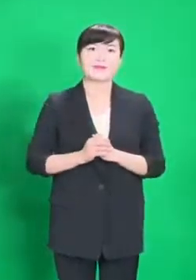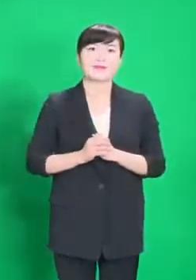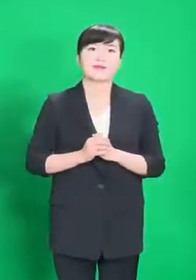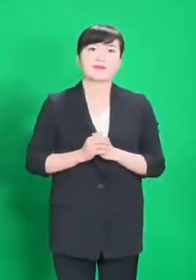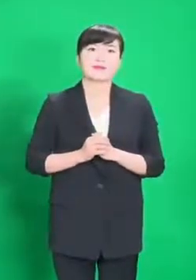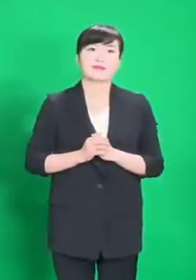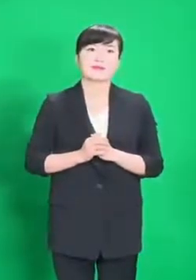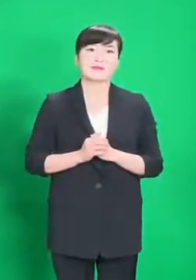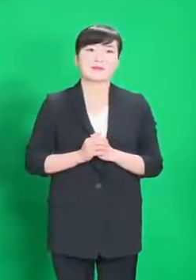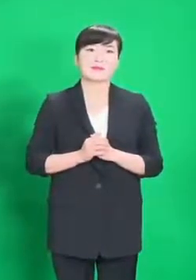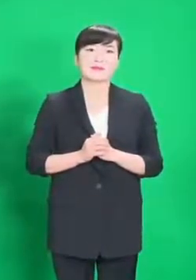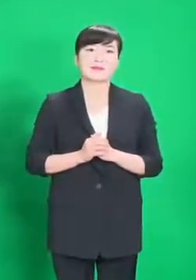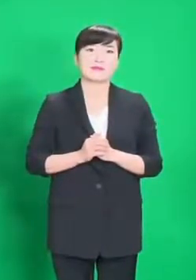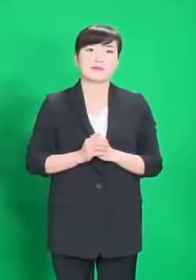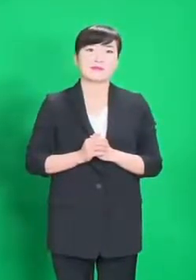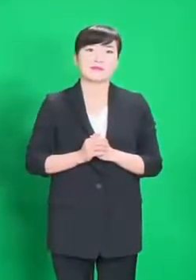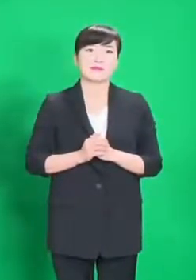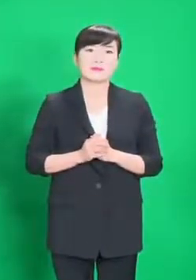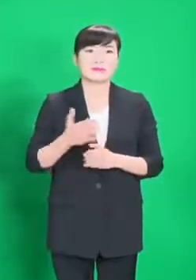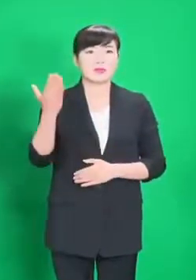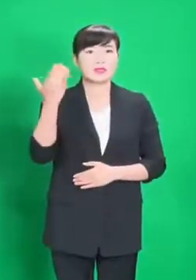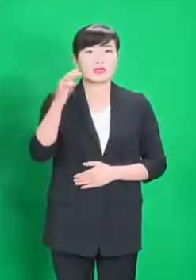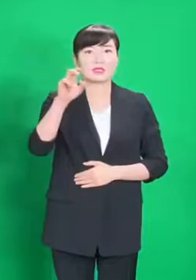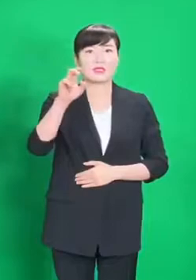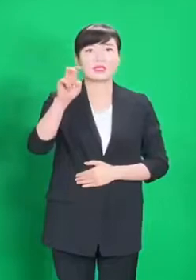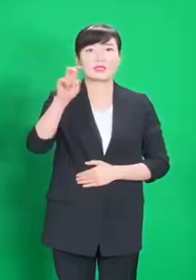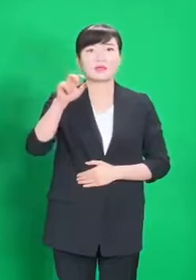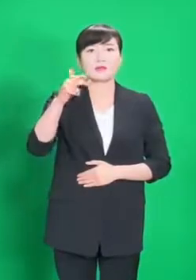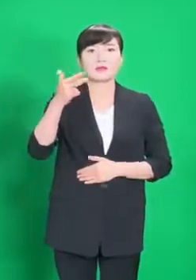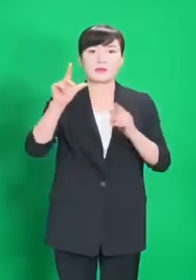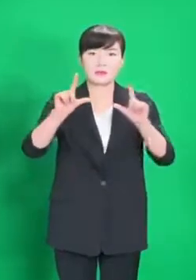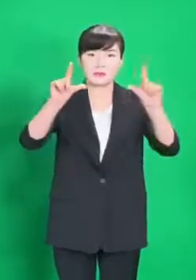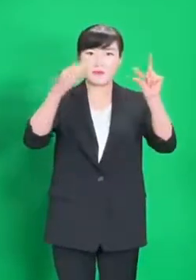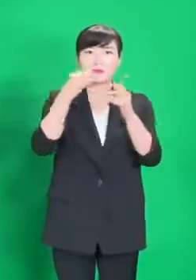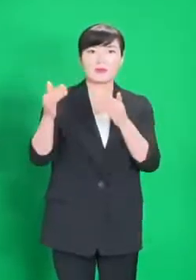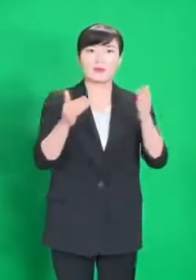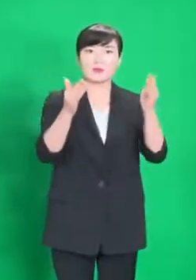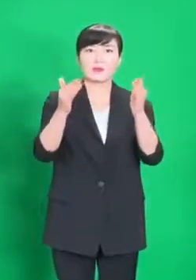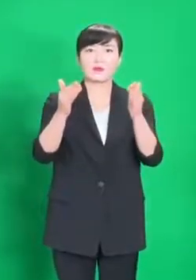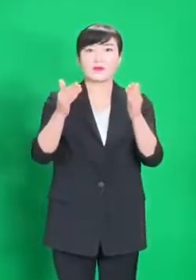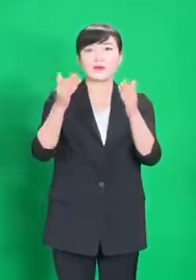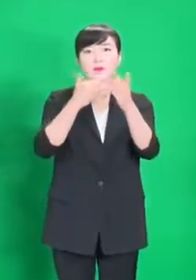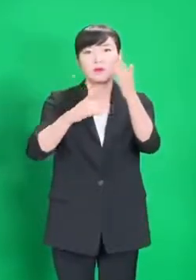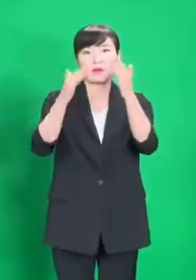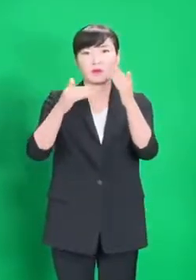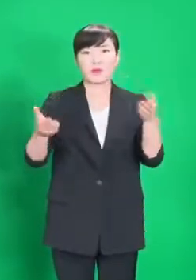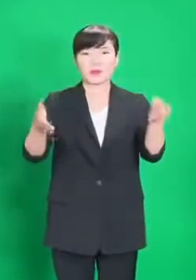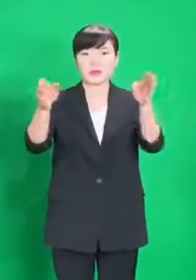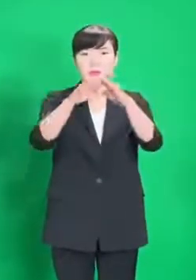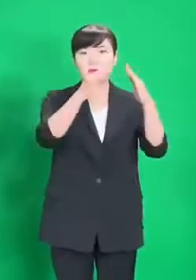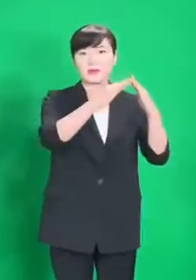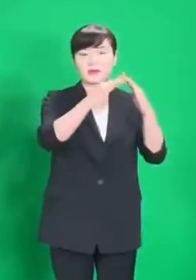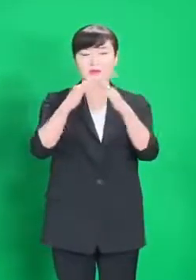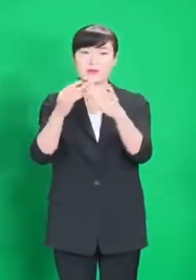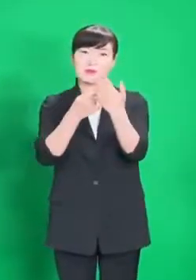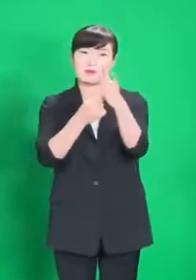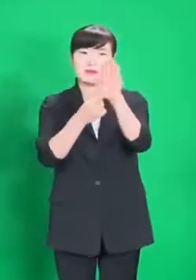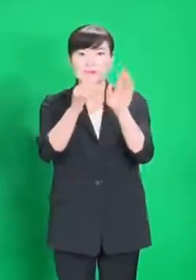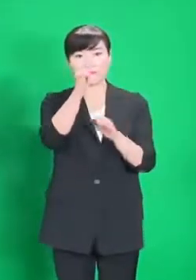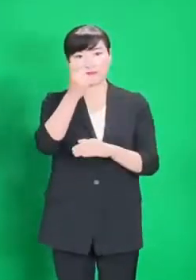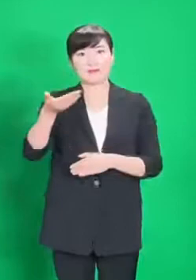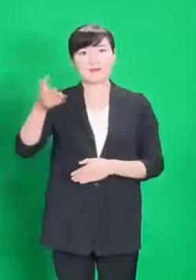드리겠습니다. 먼저 지난 27일 경기도 공공기관 3차 이전 발표가